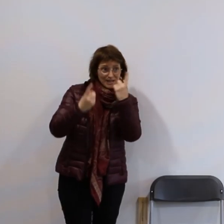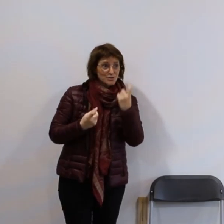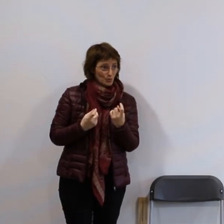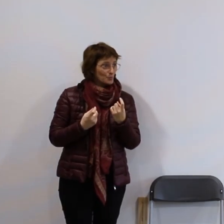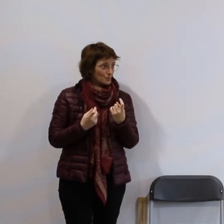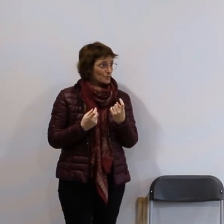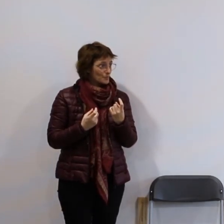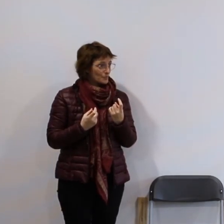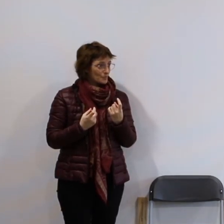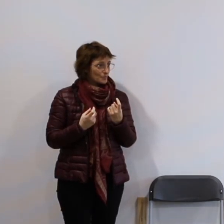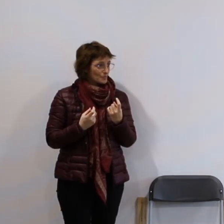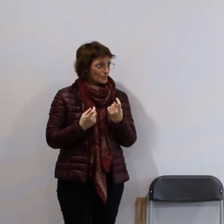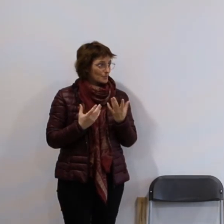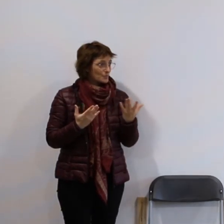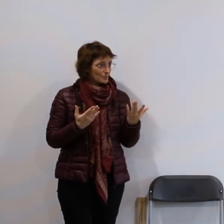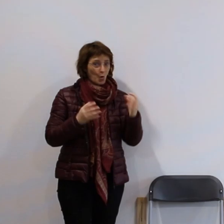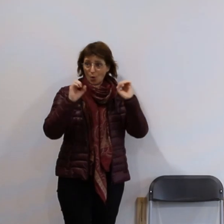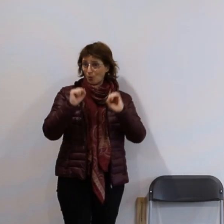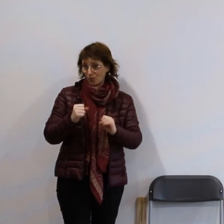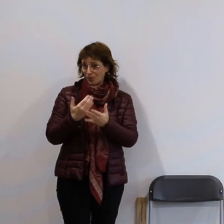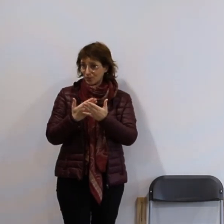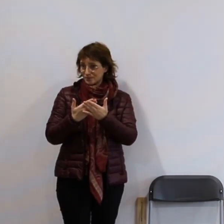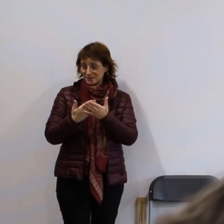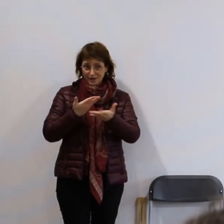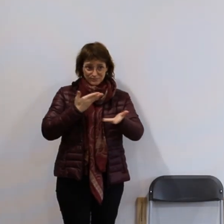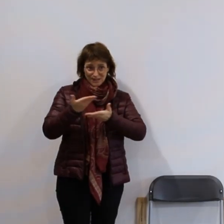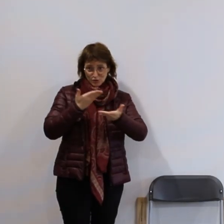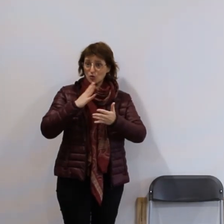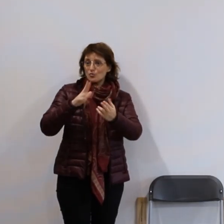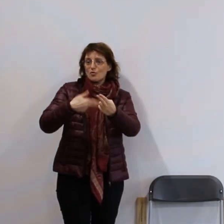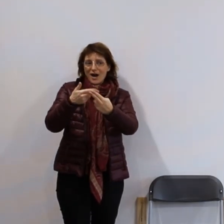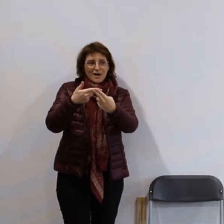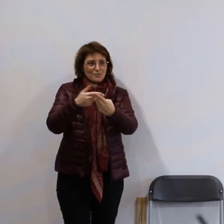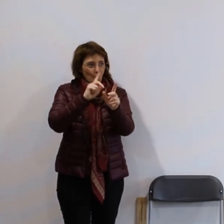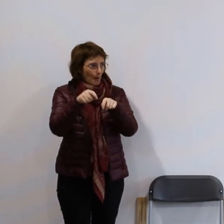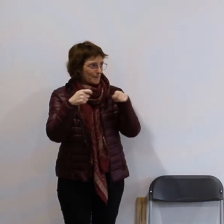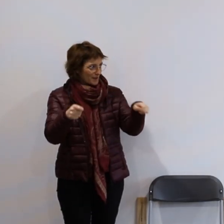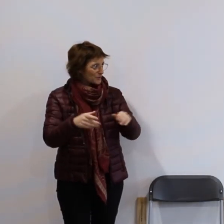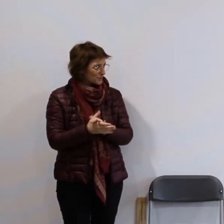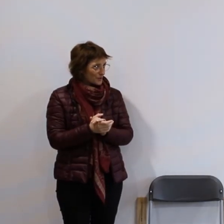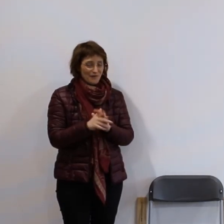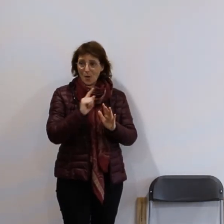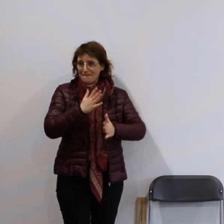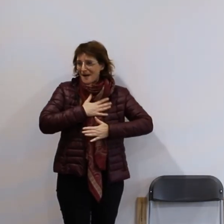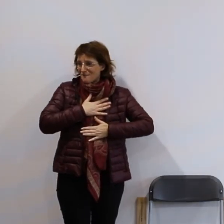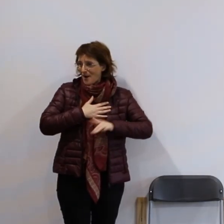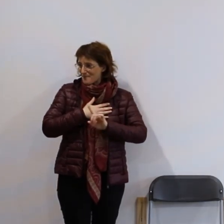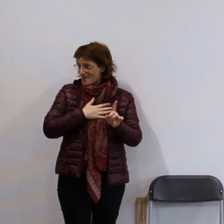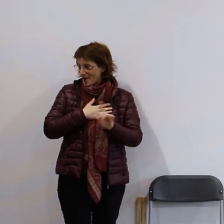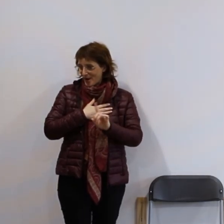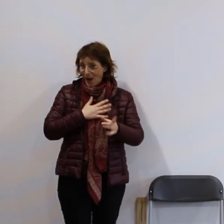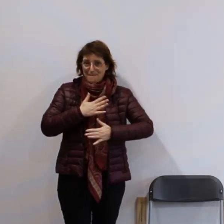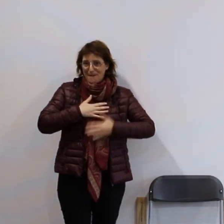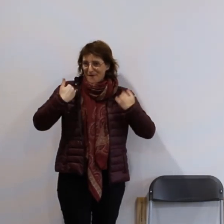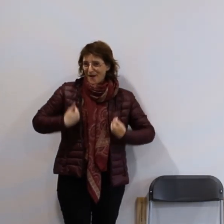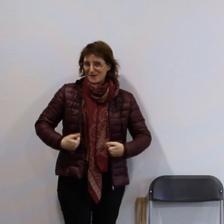allons peut-être passer un petit moment. Je vais répondre, évidemment. Donc, n'ayez pas peur, n'ayez pas peur de